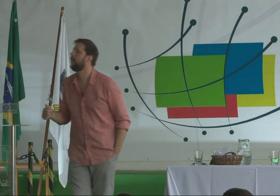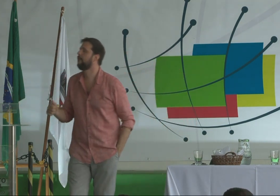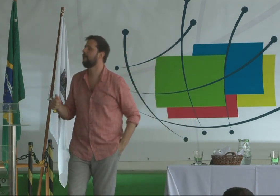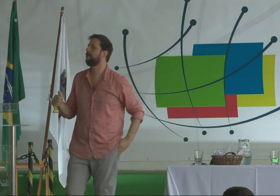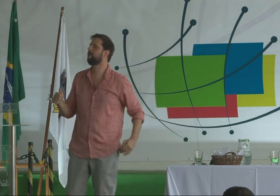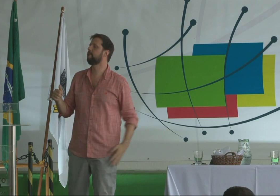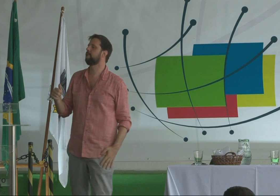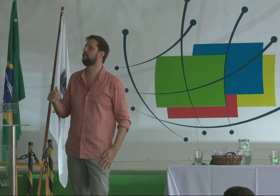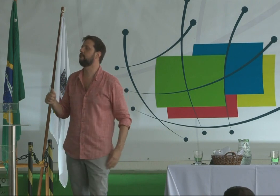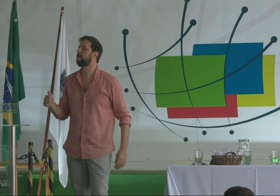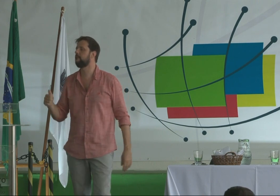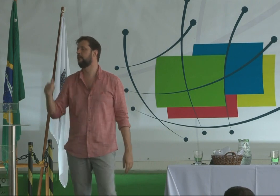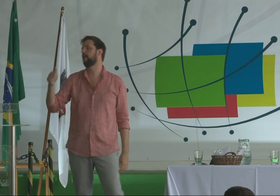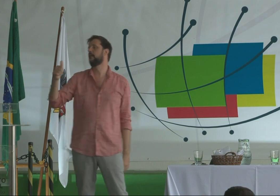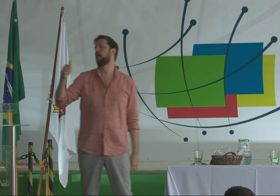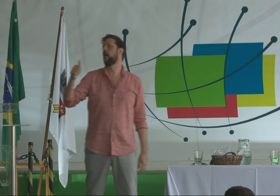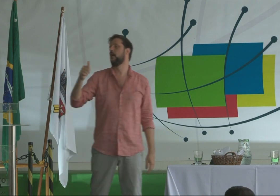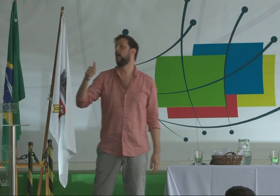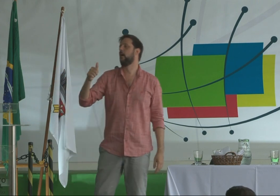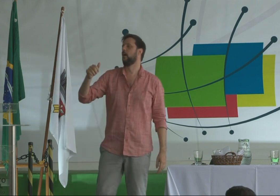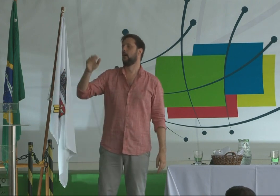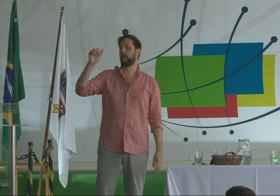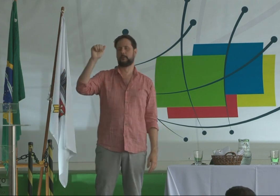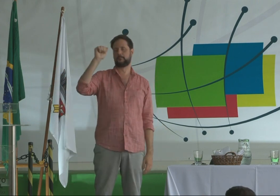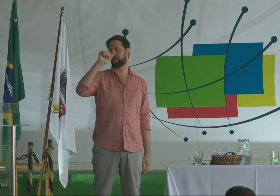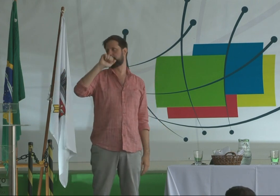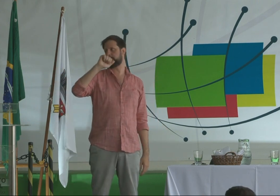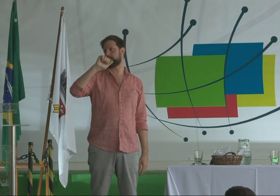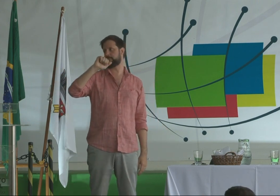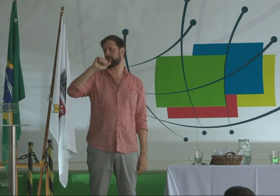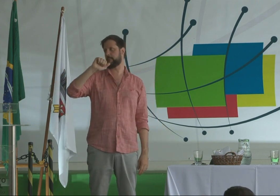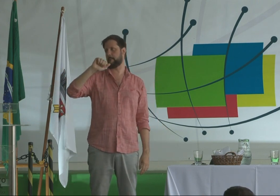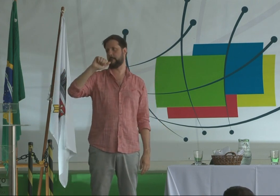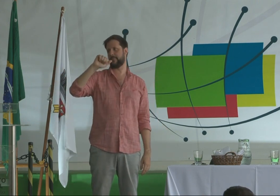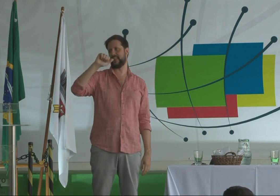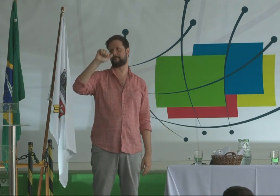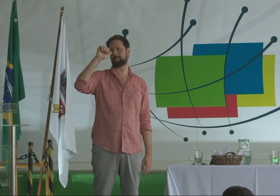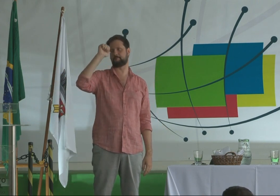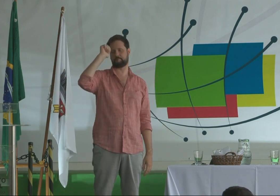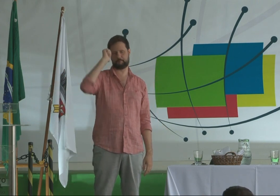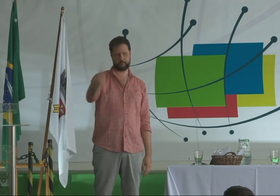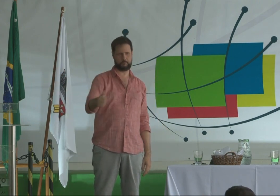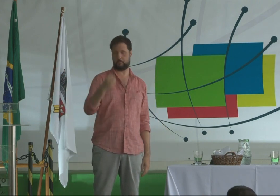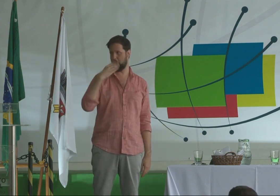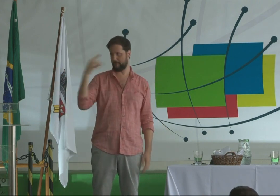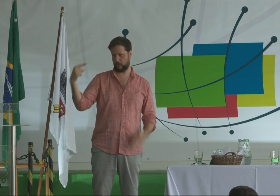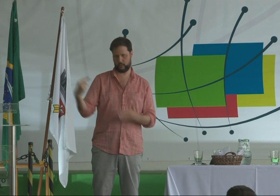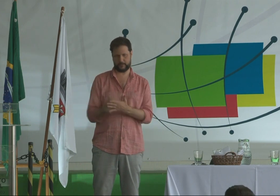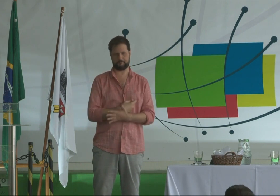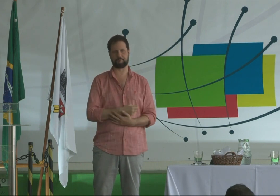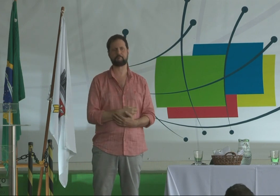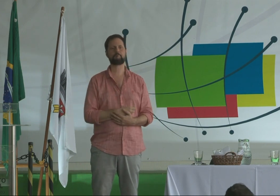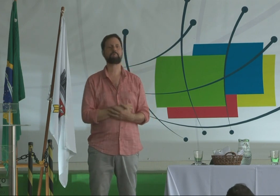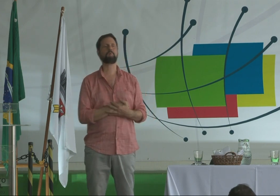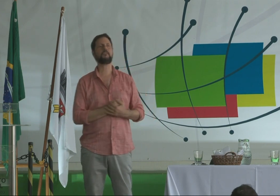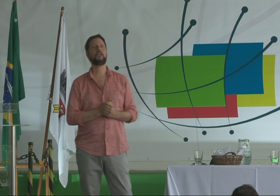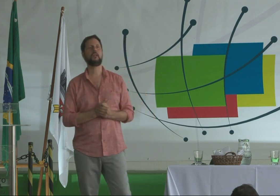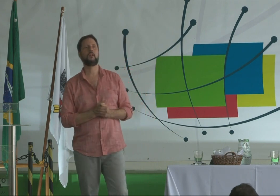Então, só complementando, eu queria saber se o MEC tem essa proposta de avaliação, dos intérpretes, enfim. Vamos lá, boa pergunta.